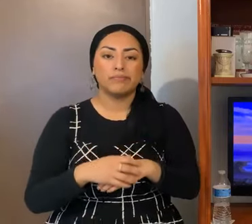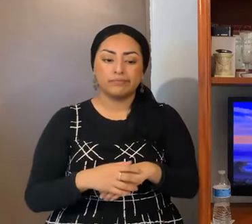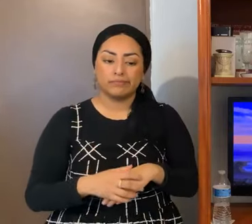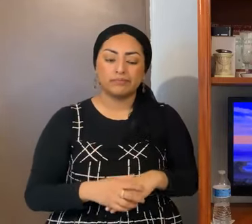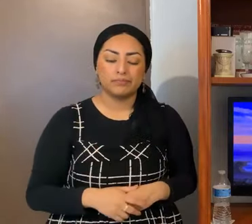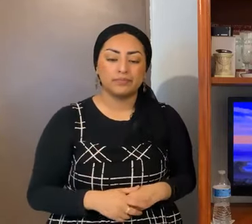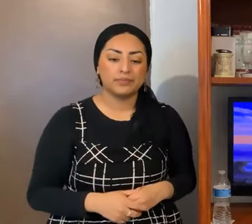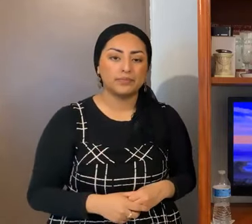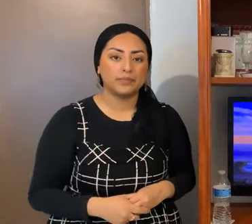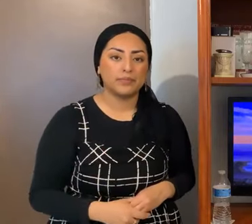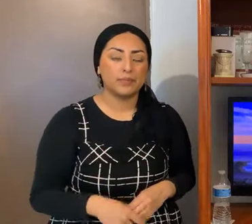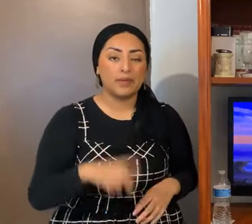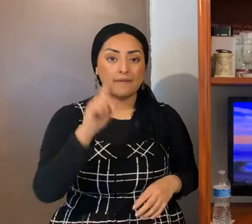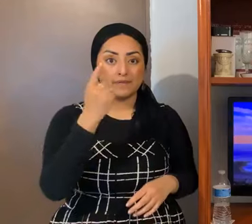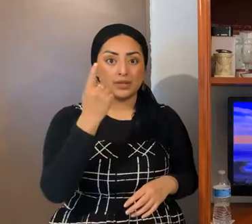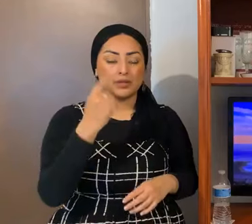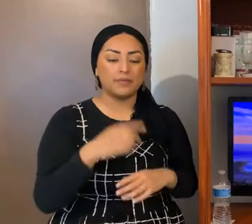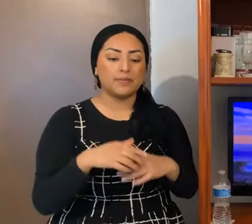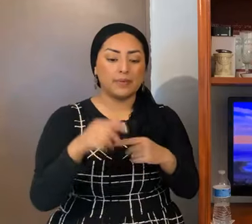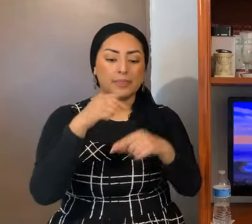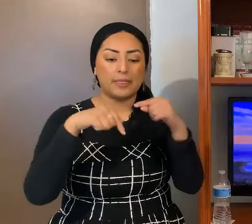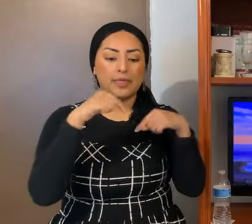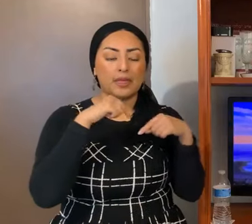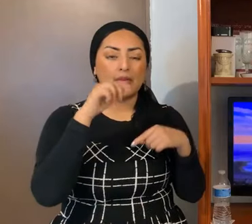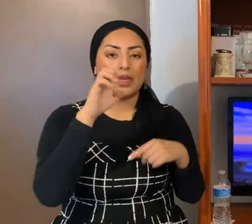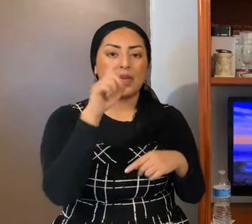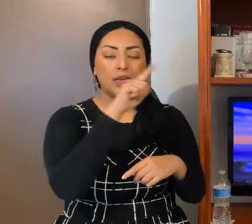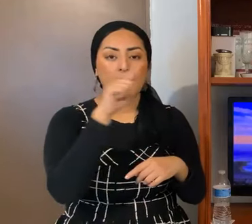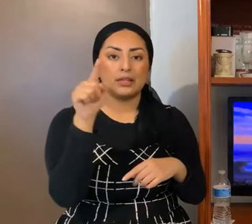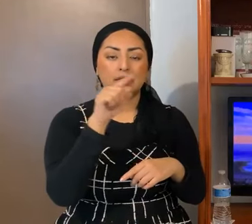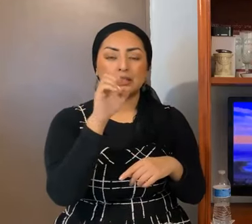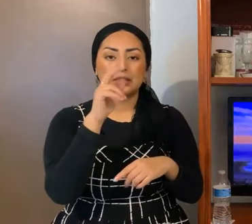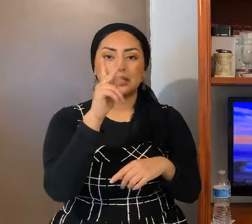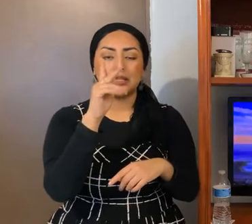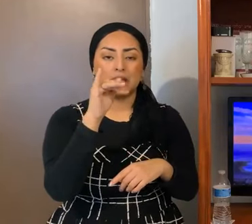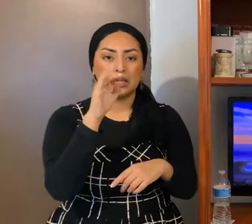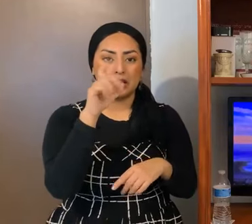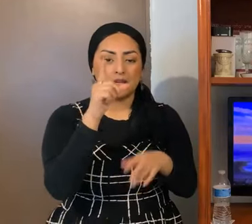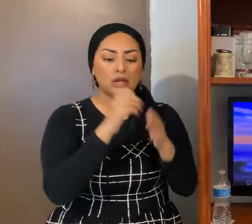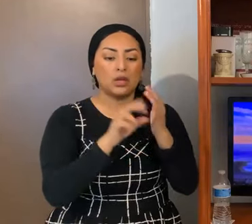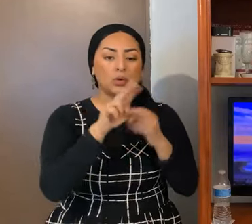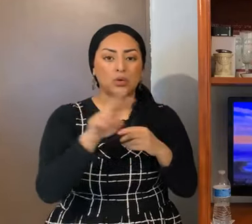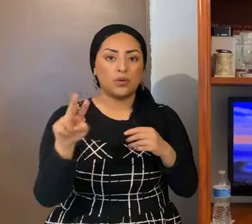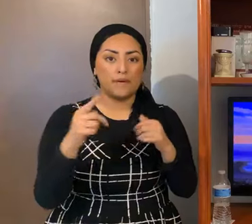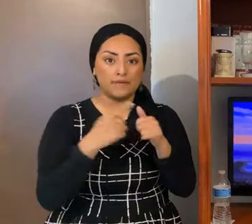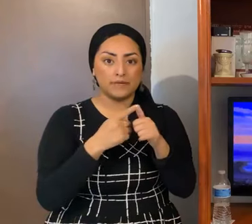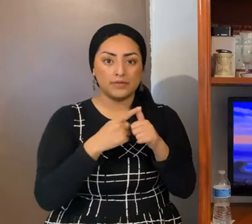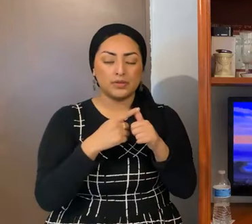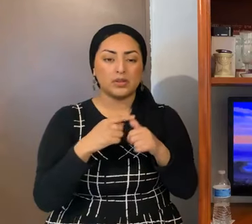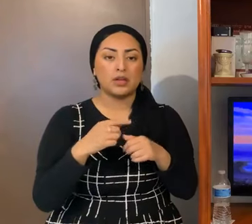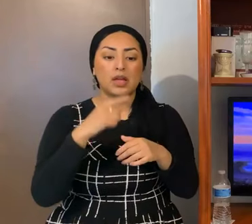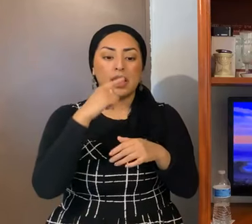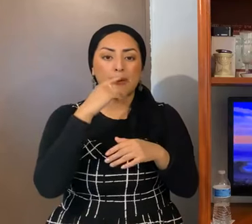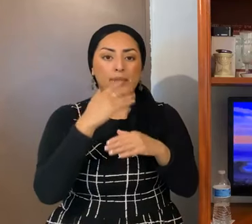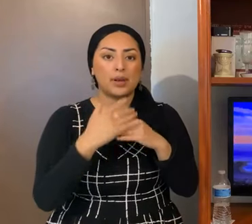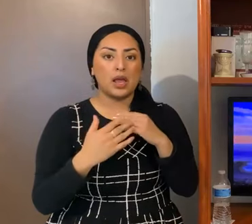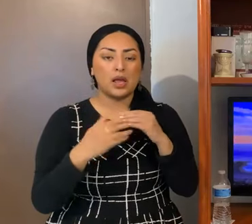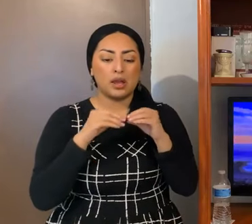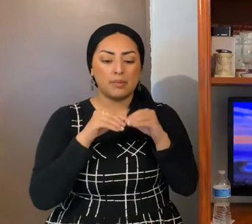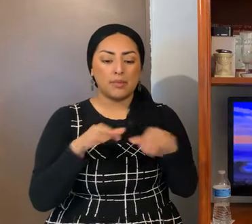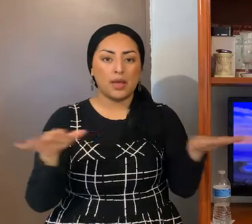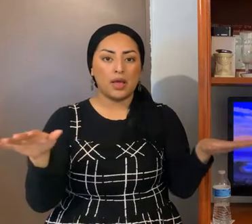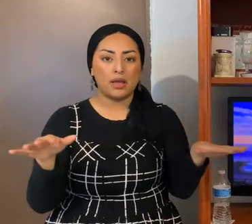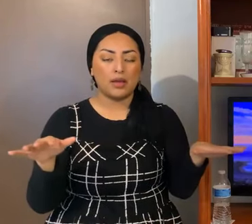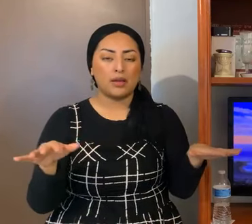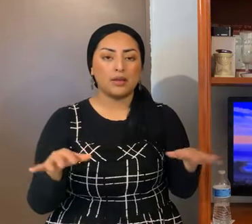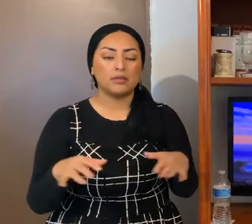cuenta. Primero, vamos a regresar a Ezequiel 22. Ezequiel 22, lo primero, derramaban sangre, eran